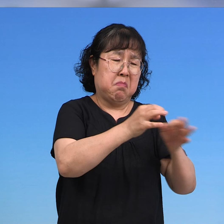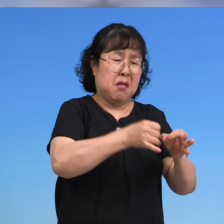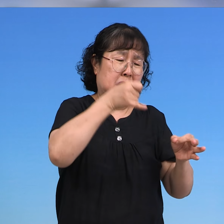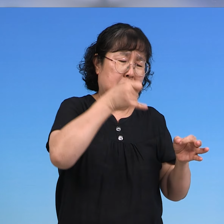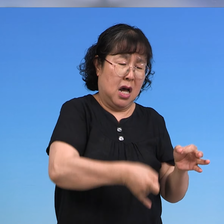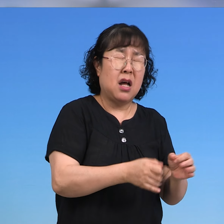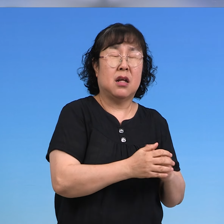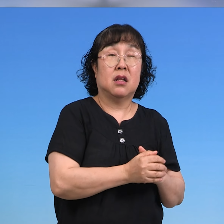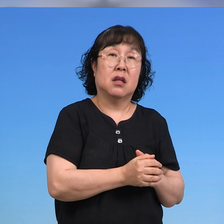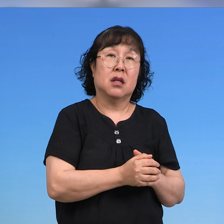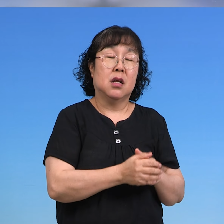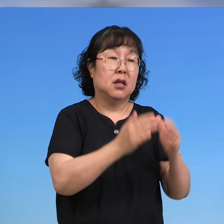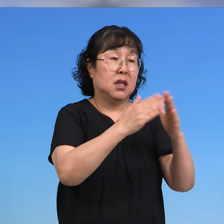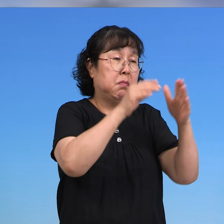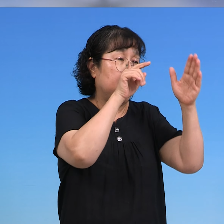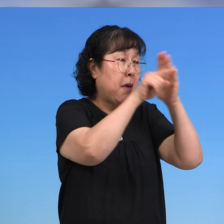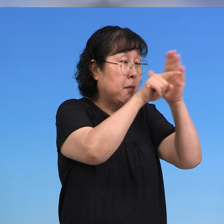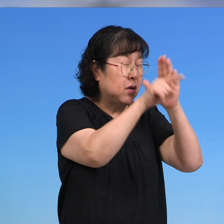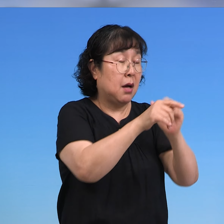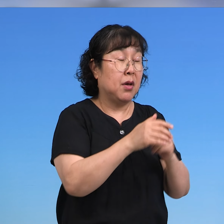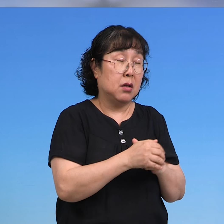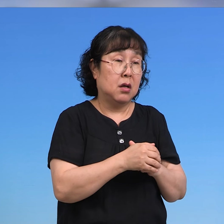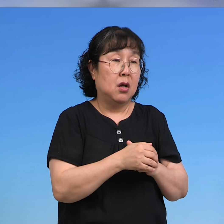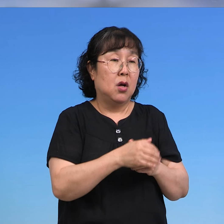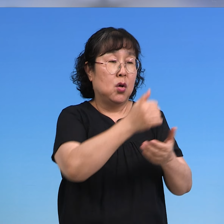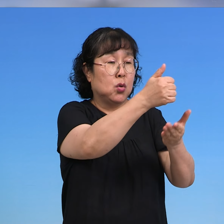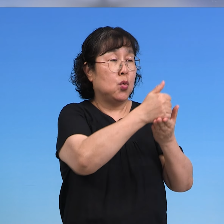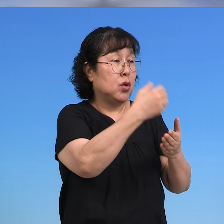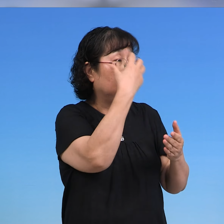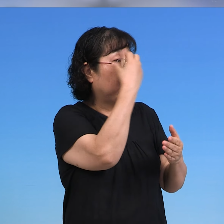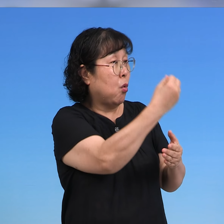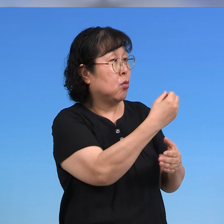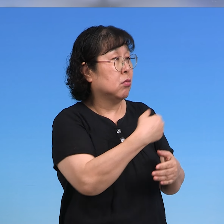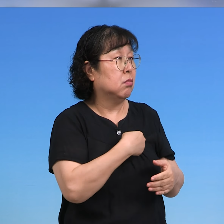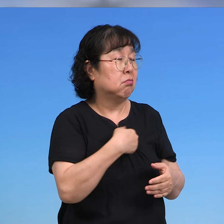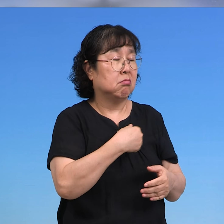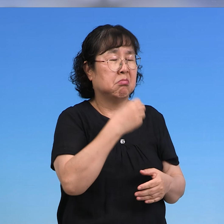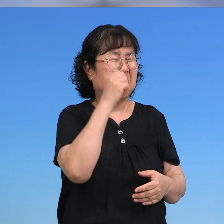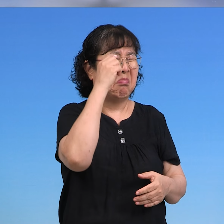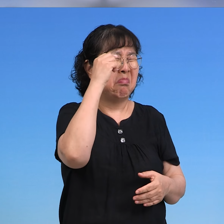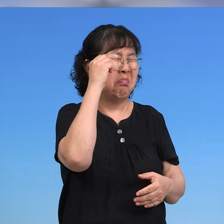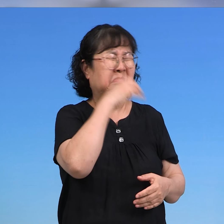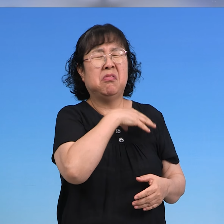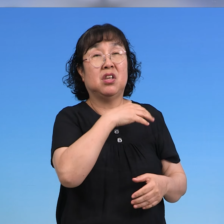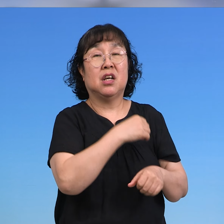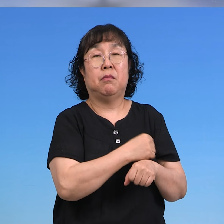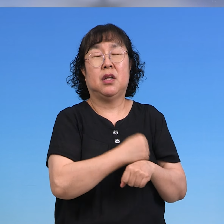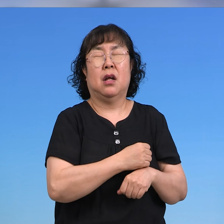어떨 때는 인사도 안 해요. 제가 해요. 저 왔습니다.